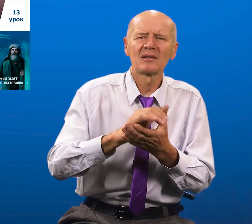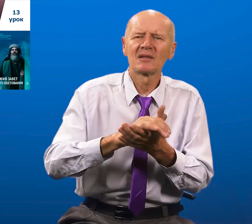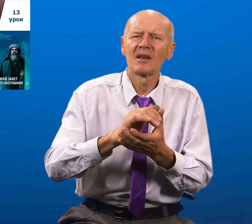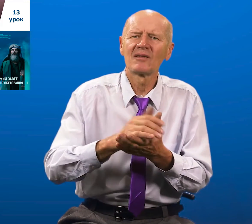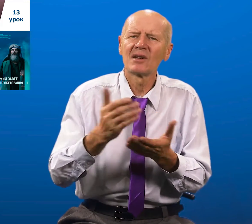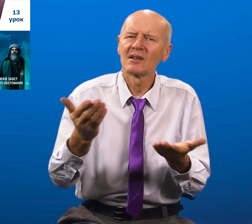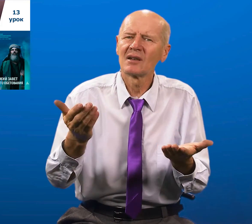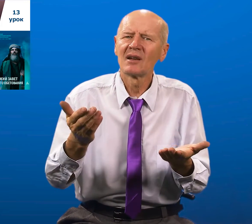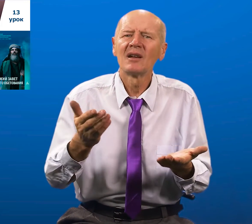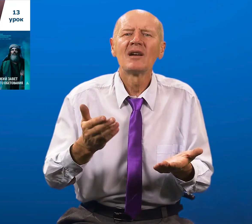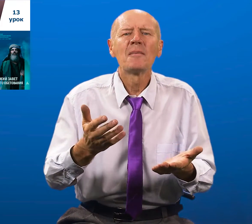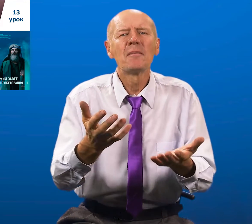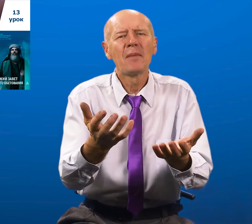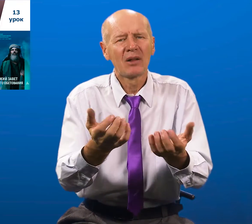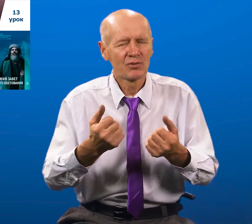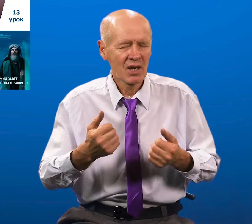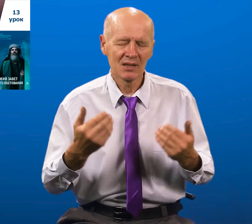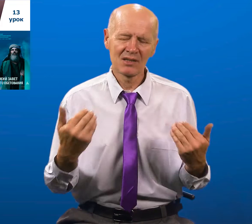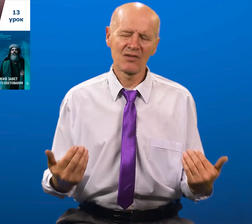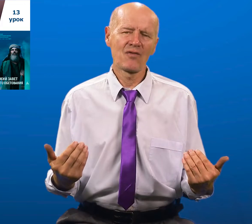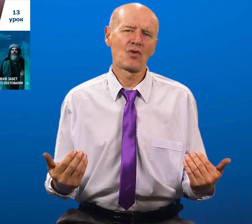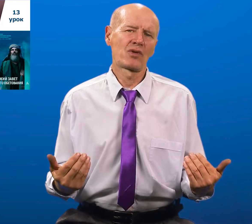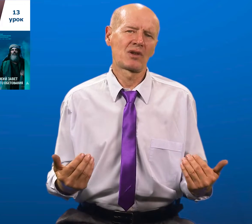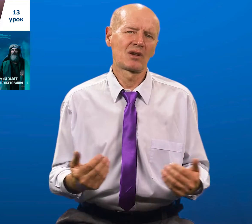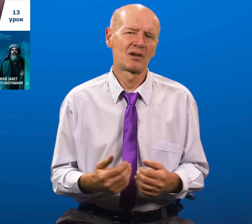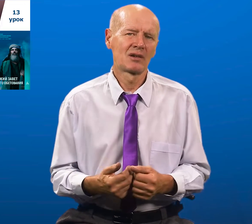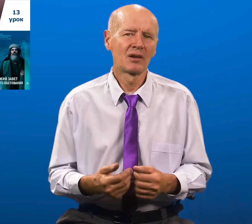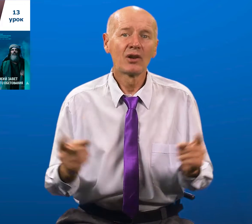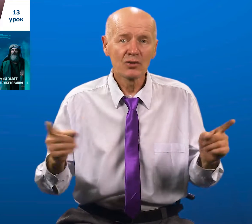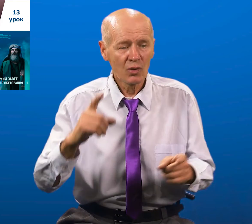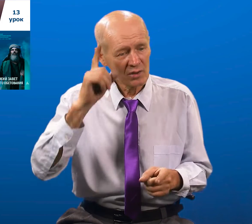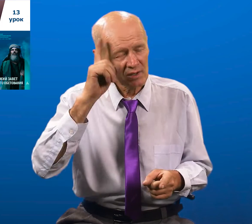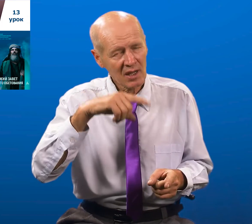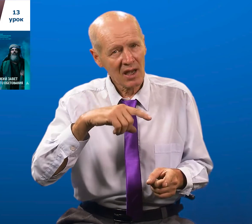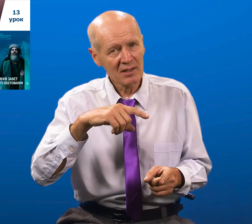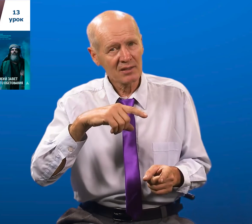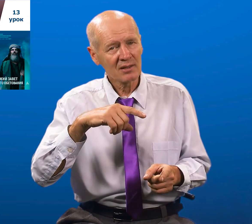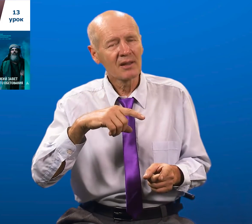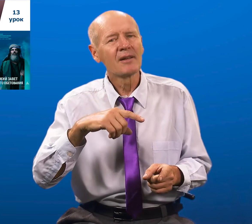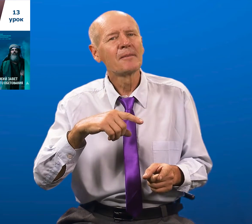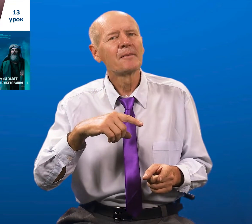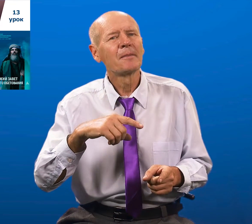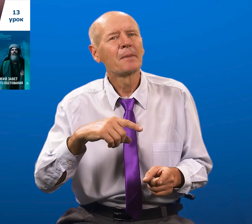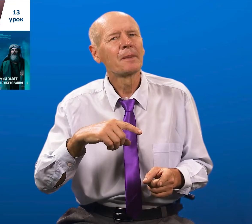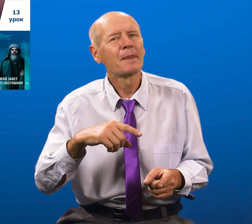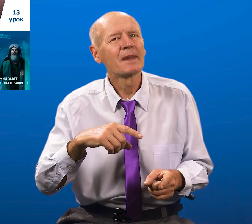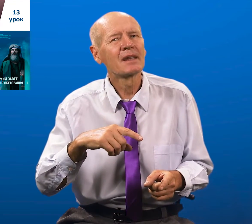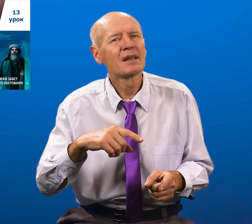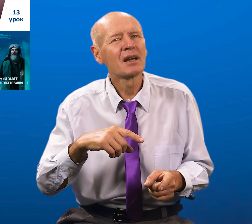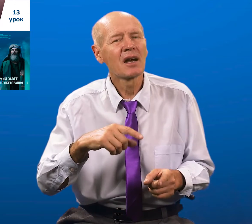Завета сегодня? Что подразумевает благословение Завета помимо обещанной